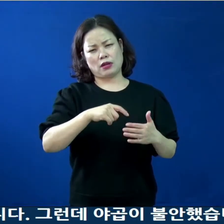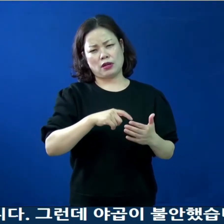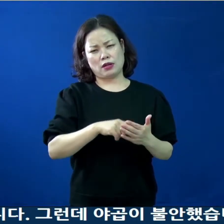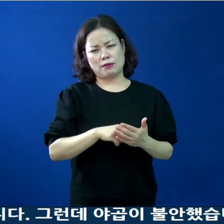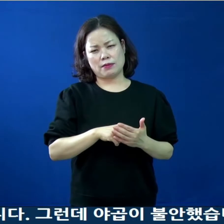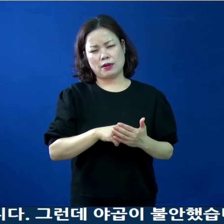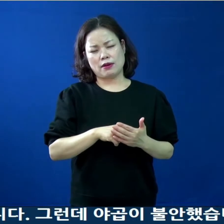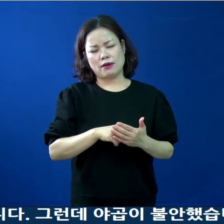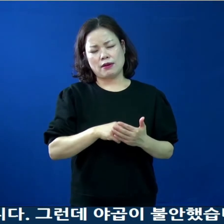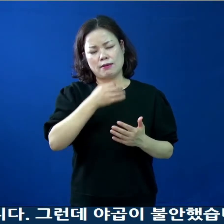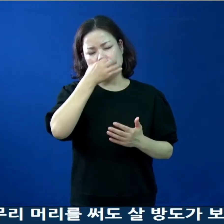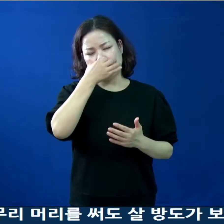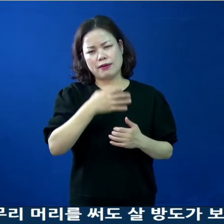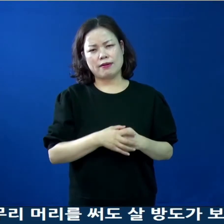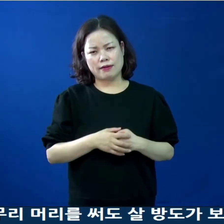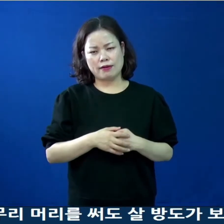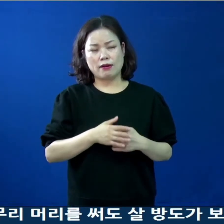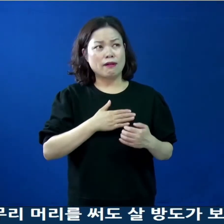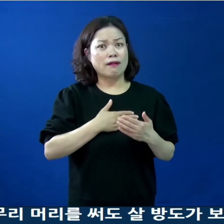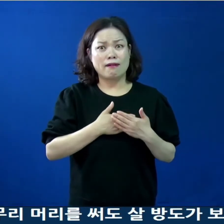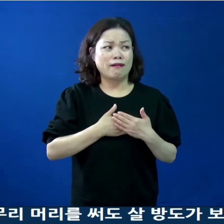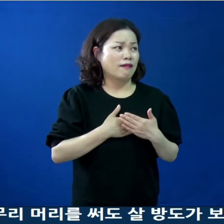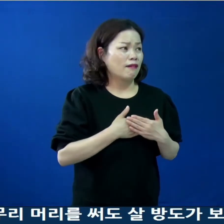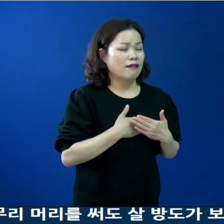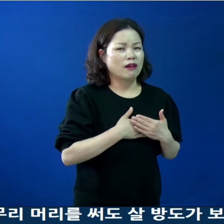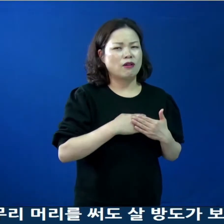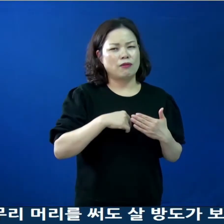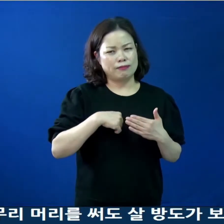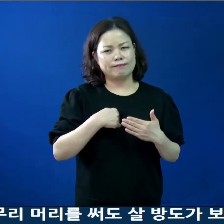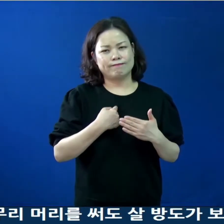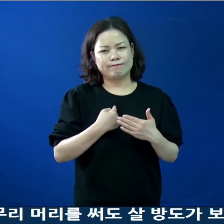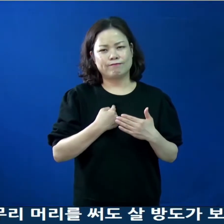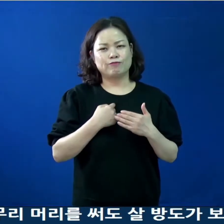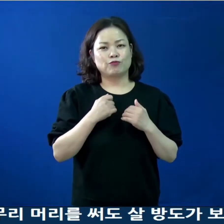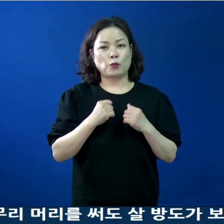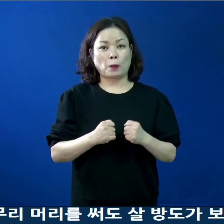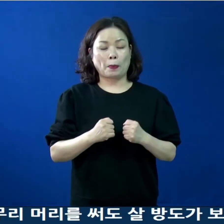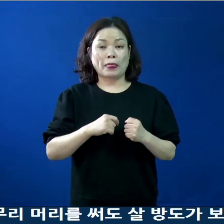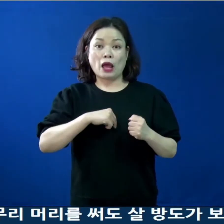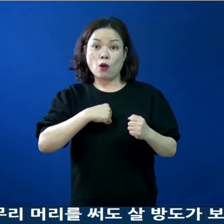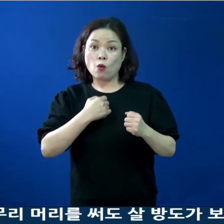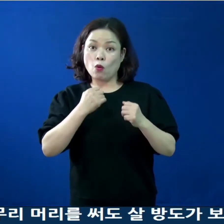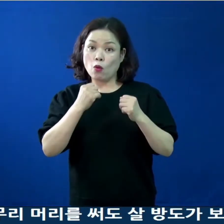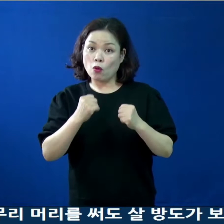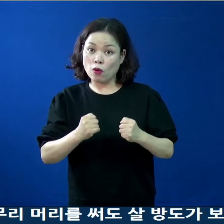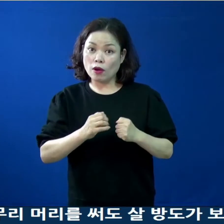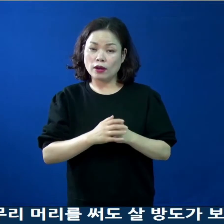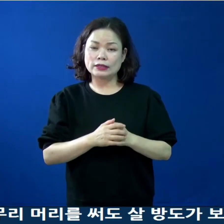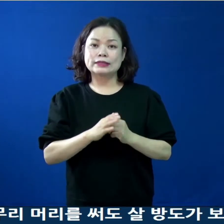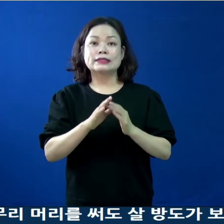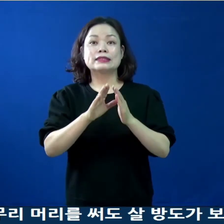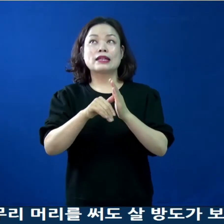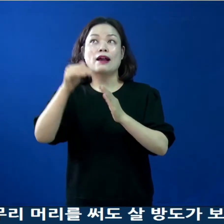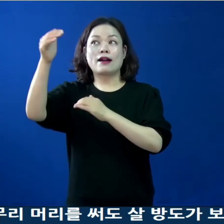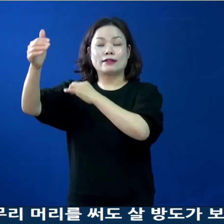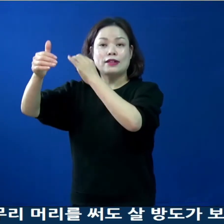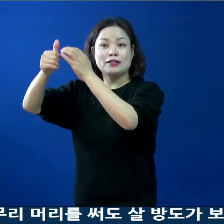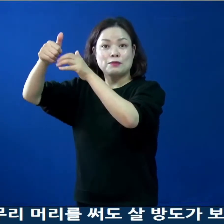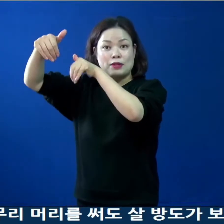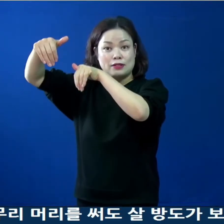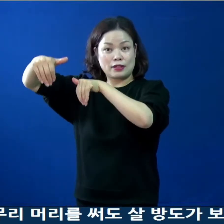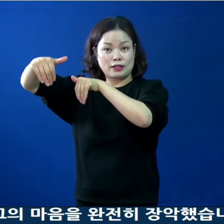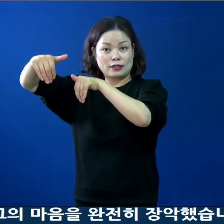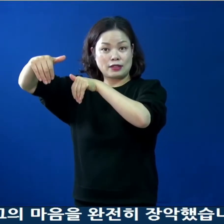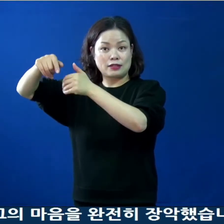이제 죽어가니까, 초조하니까 이제 홀로 남습니다. 홀로 남아 있는데 그때 하나님의 사자가 나타난